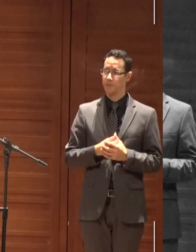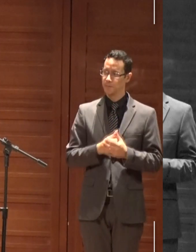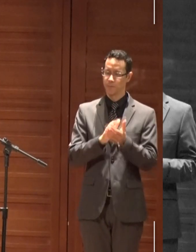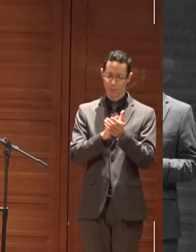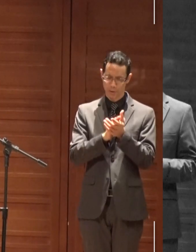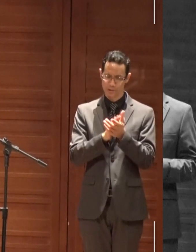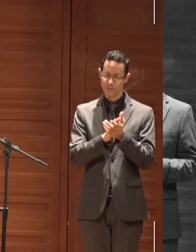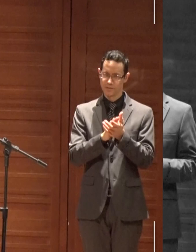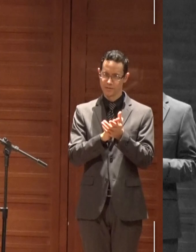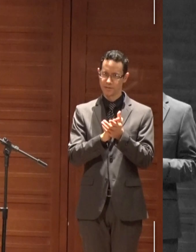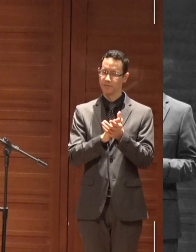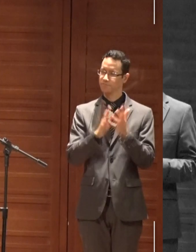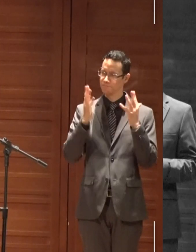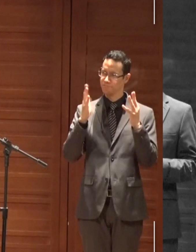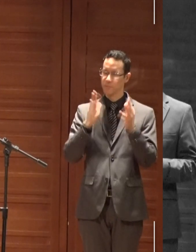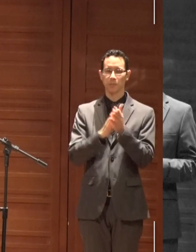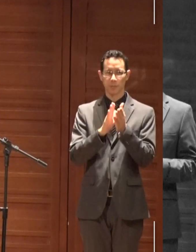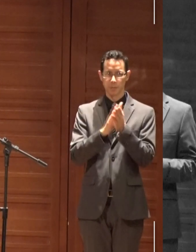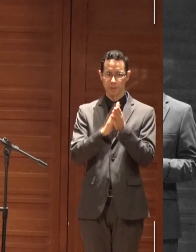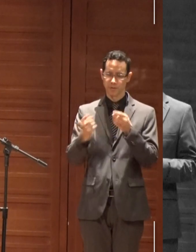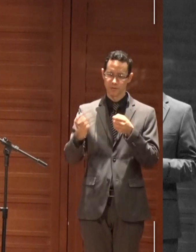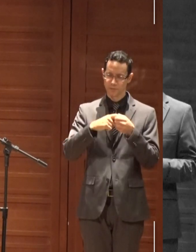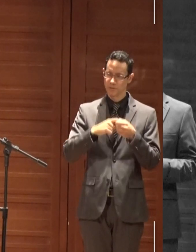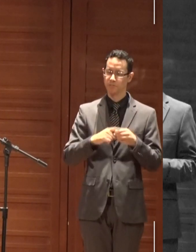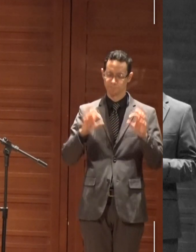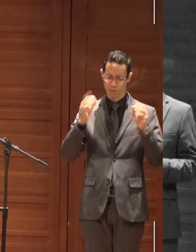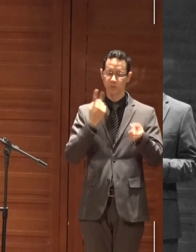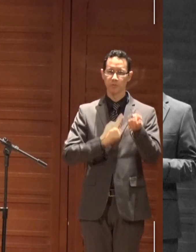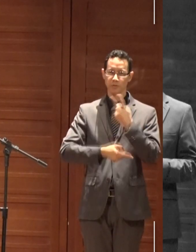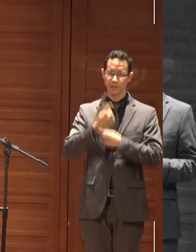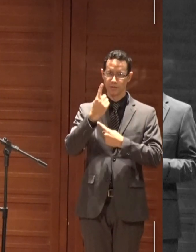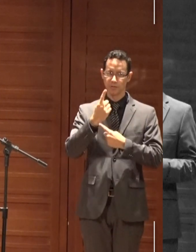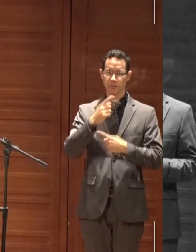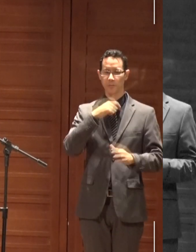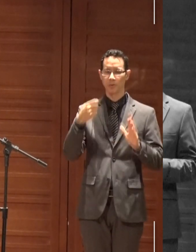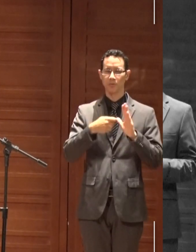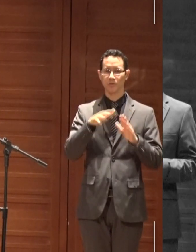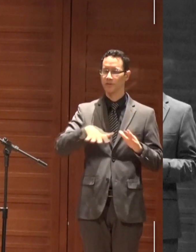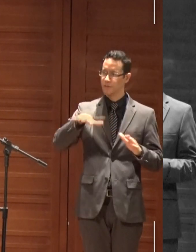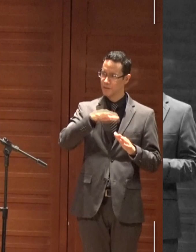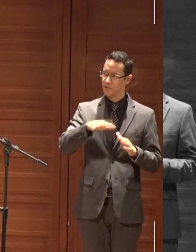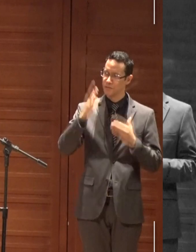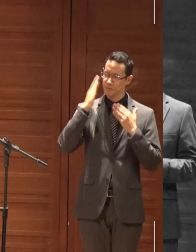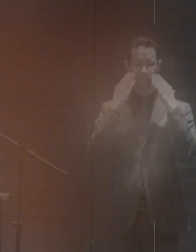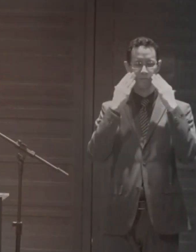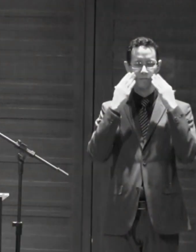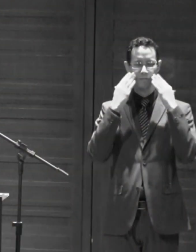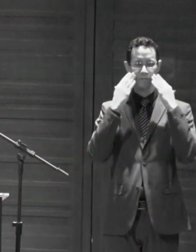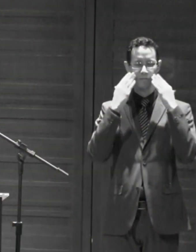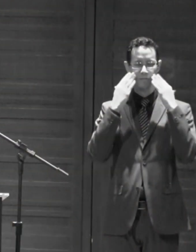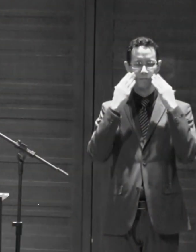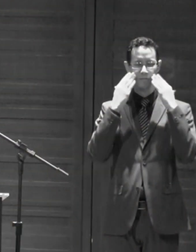pela temperança, parabéns pela recondução. Muito sucesso, senhor Procurador-Geral, meu caríssimo amigo Mário Luiz Sarrubo.